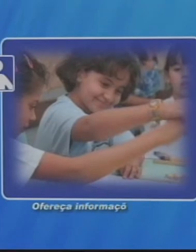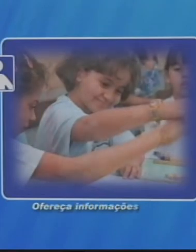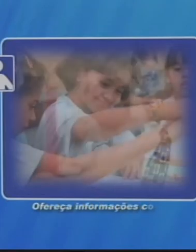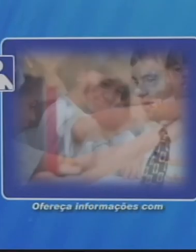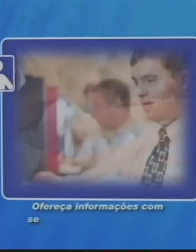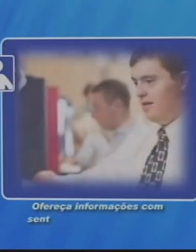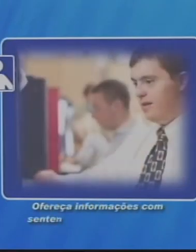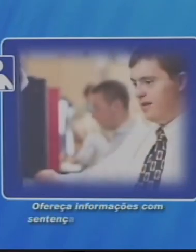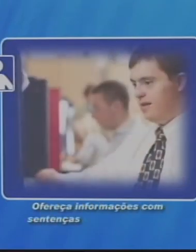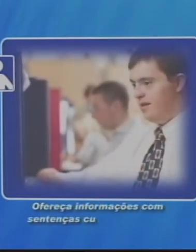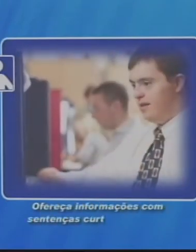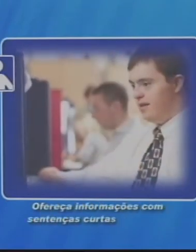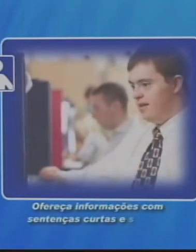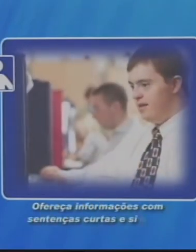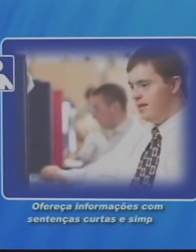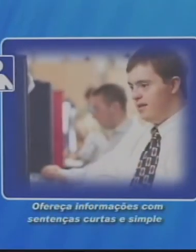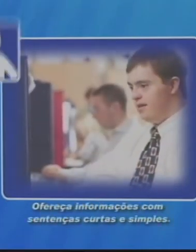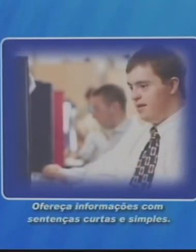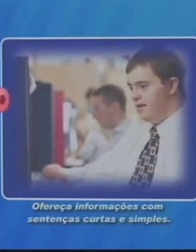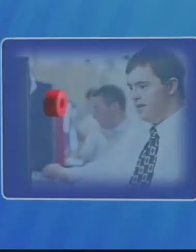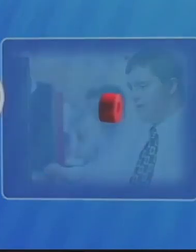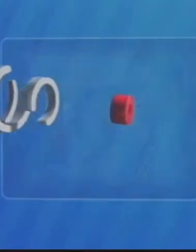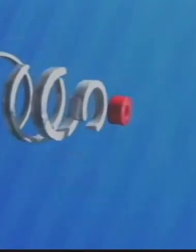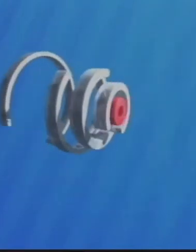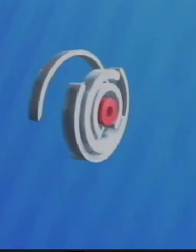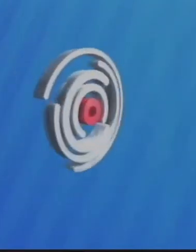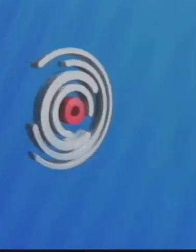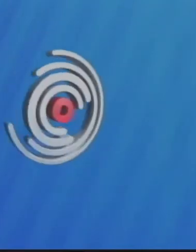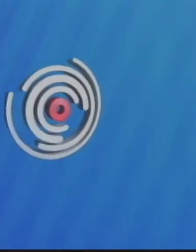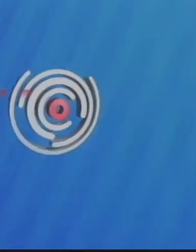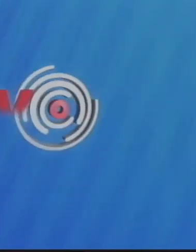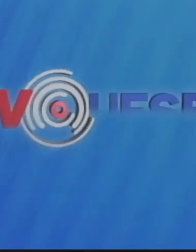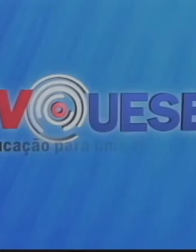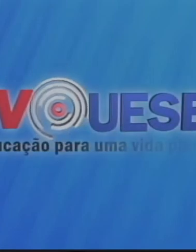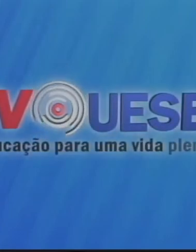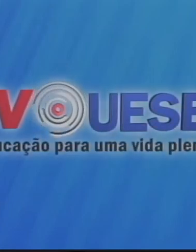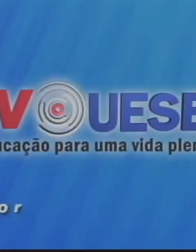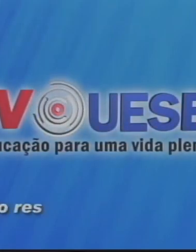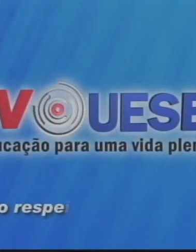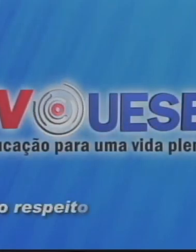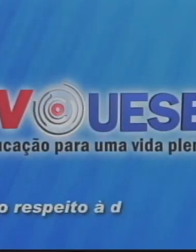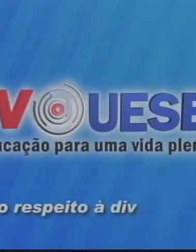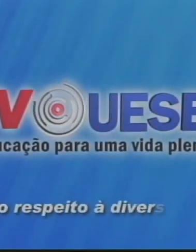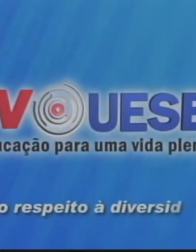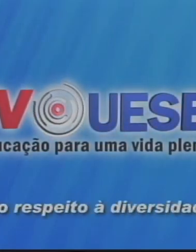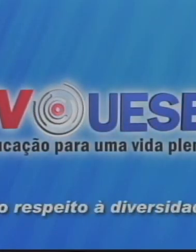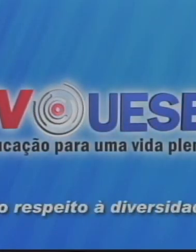com sentenças curtas e simples uma campanha TV pelo respeito à diversidade